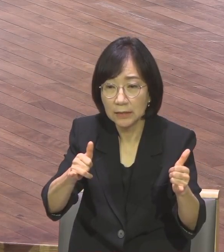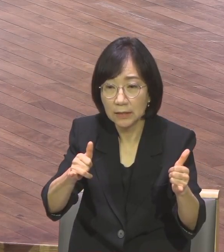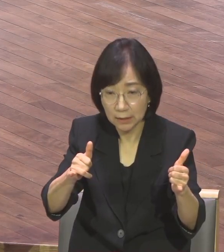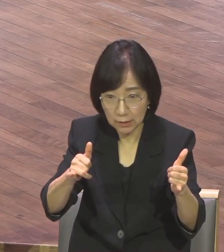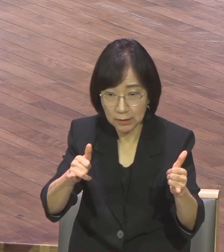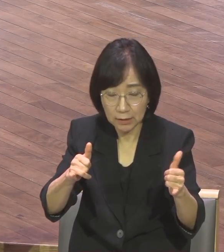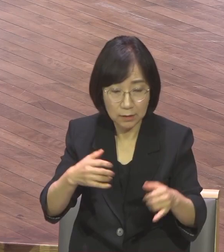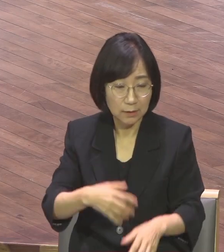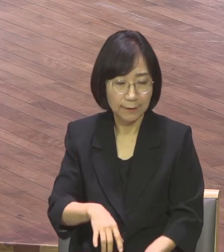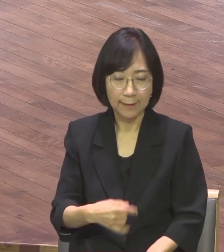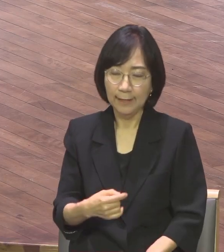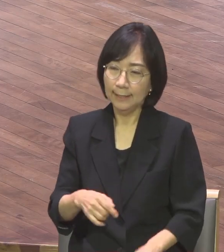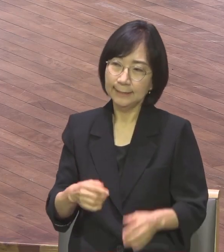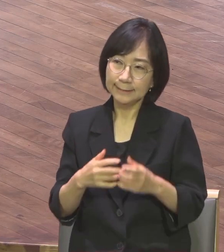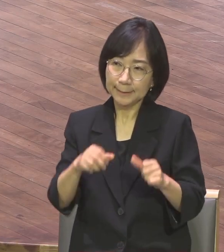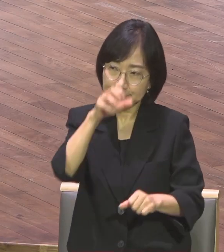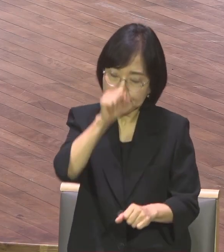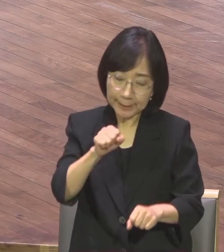선하다. 뭐 얼마나 선한데.